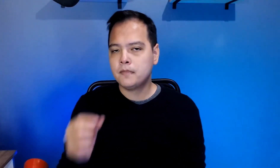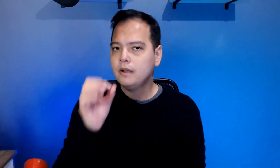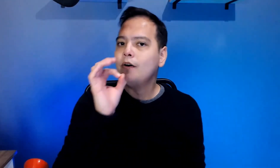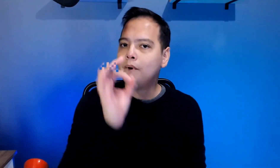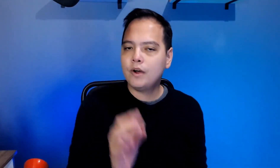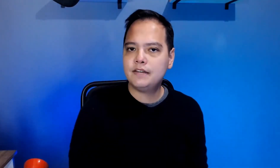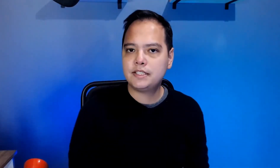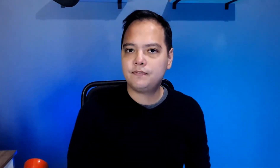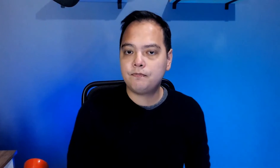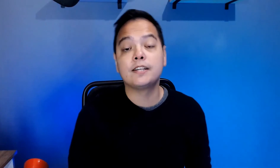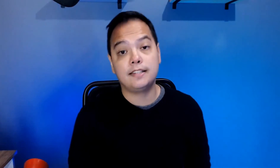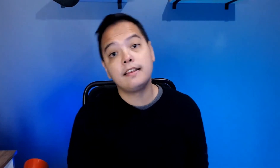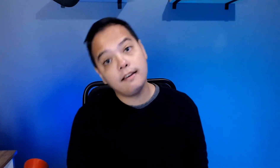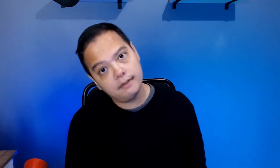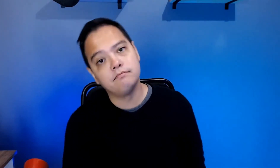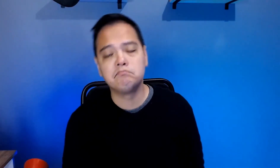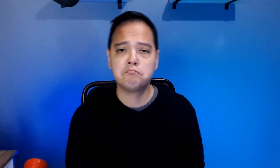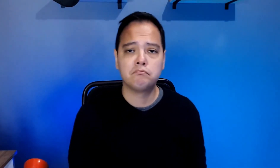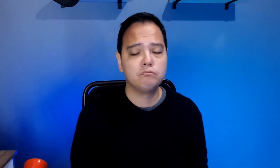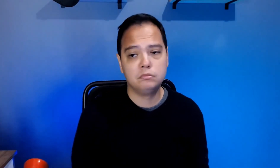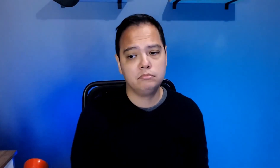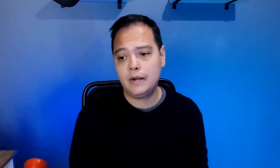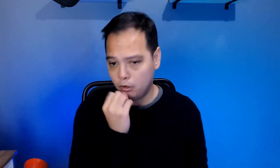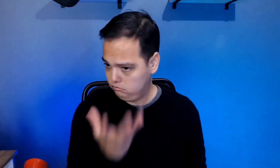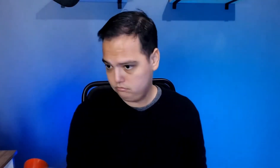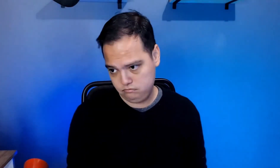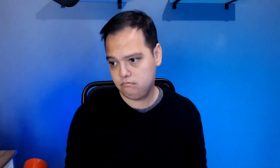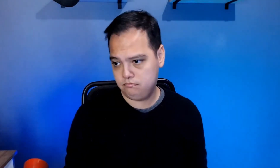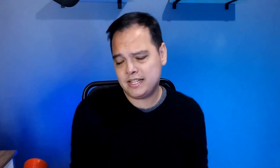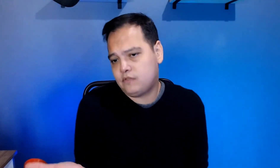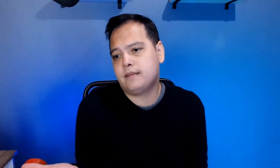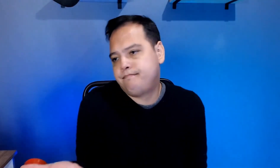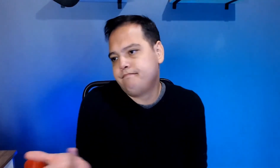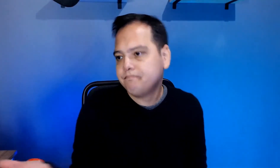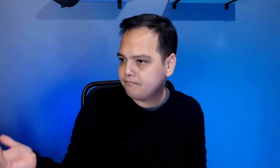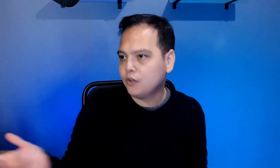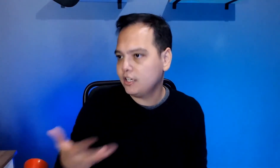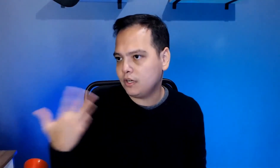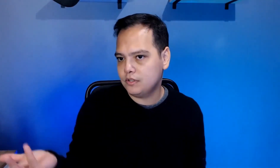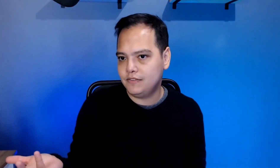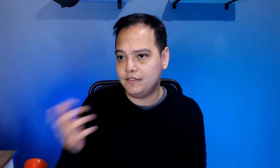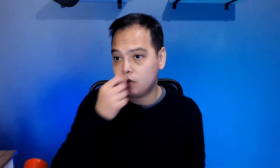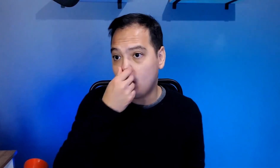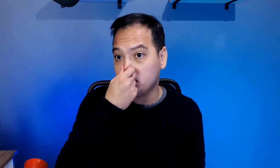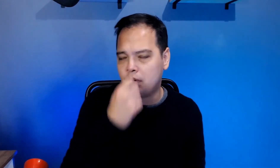uma coisa é você fazer que está entendendo, não é bom, mas às vezes vão ter situações que você vai fazer, ou outra coisa é você fazer assim, ó.